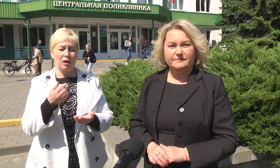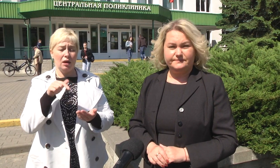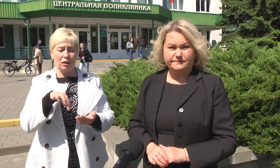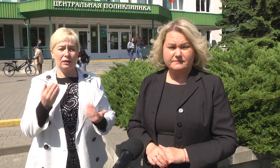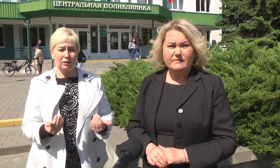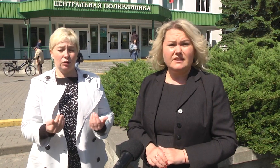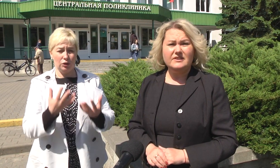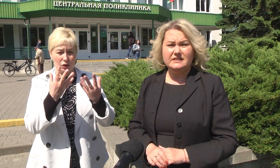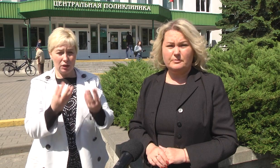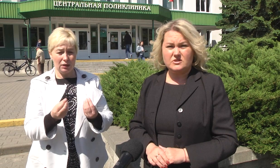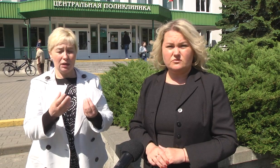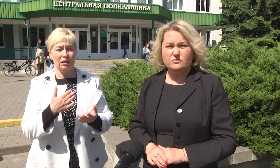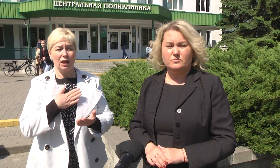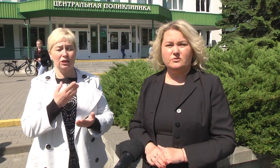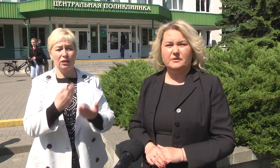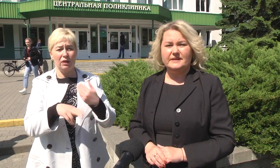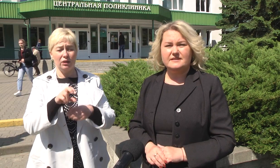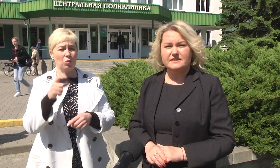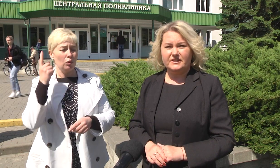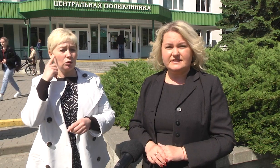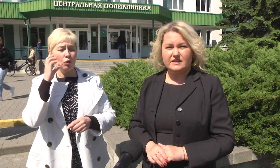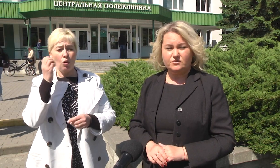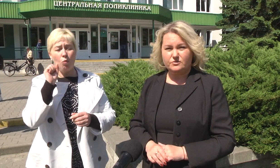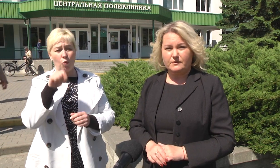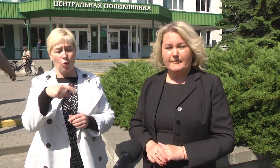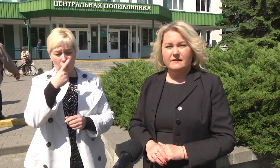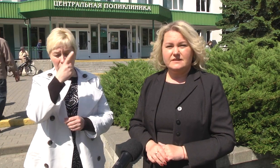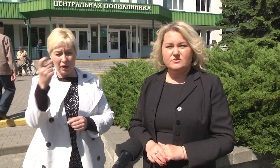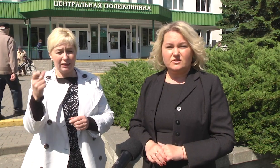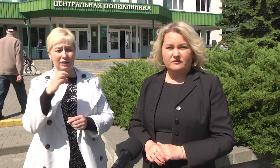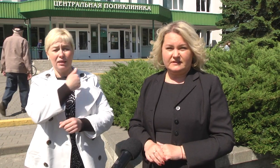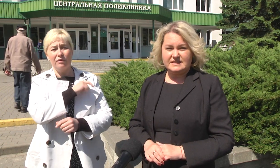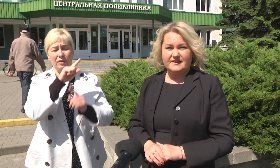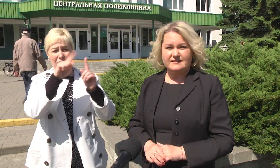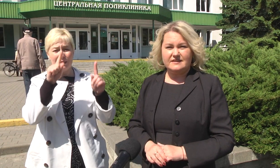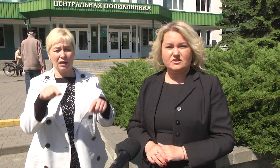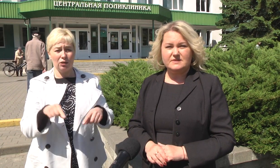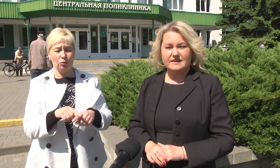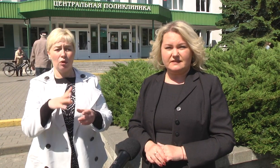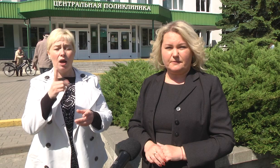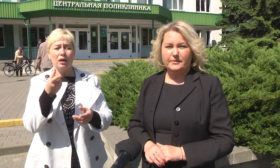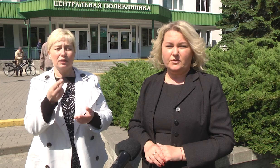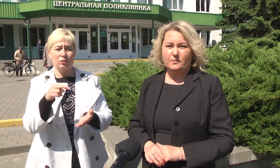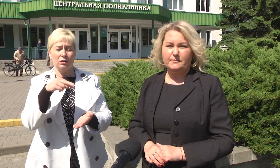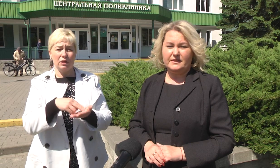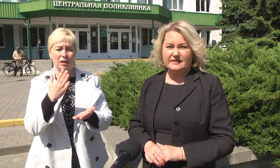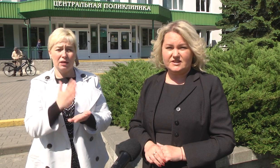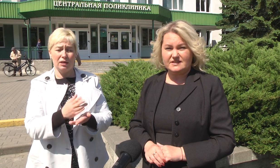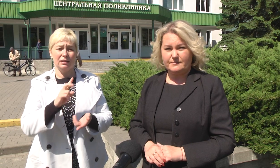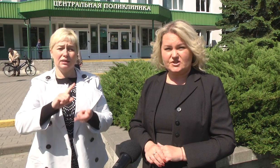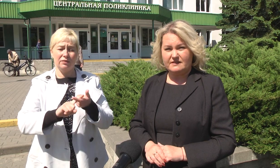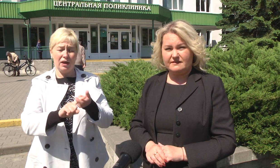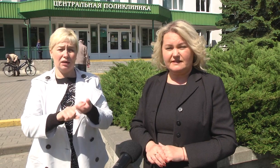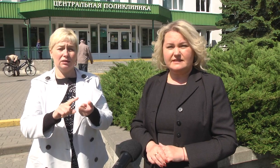наши инвалиды по слуху могут обратиться в регистратуру, где установлена связь с нашим центром приема